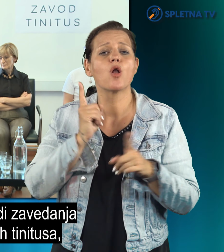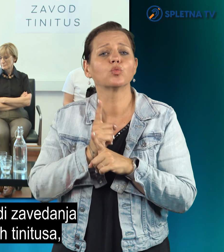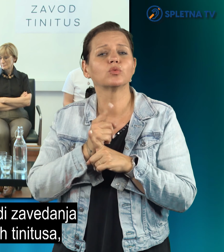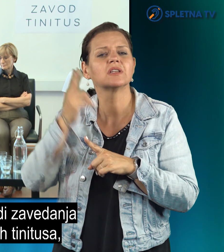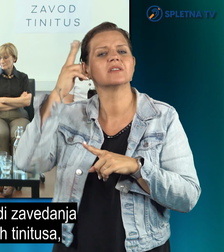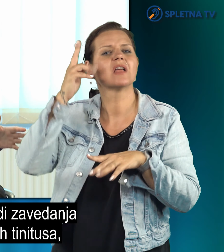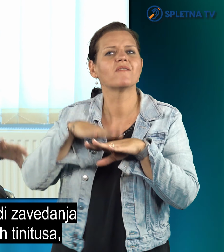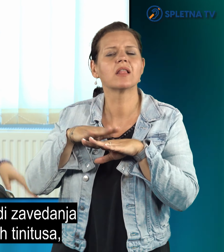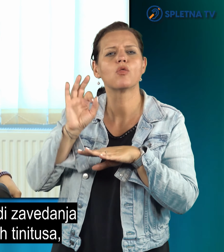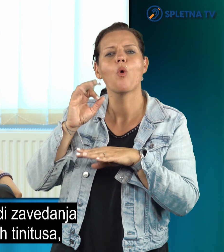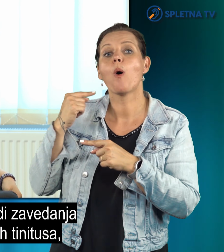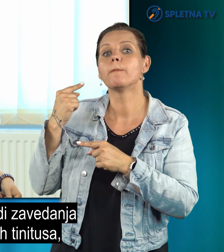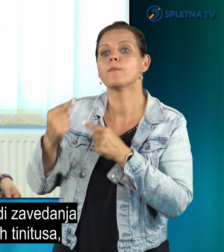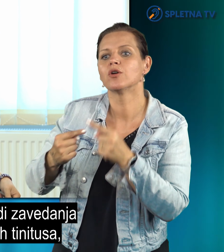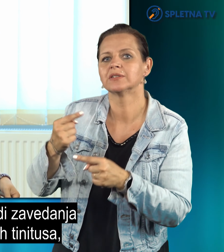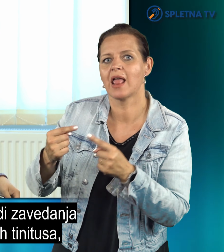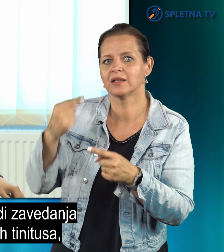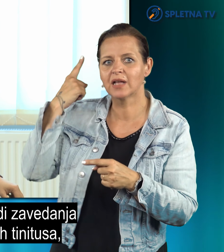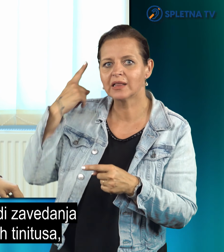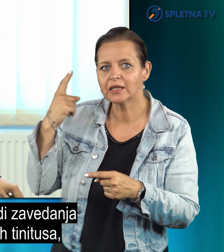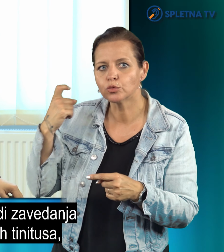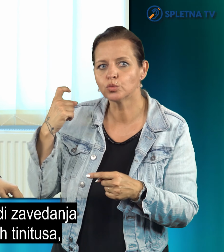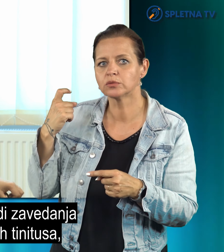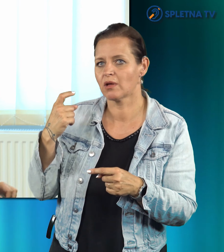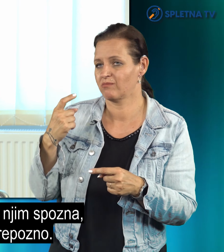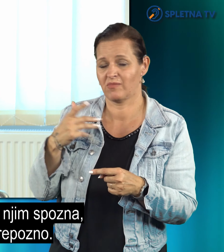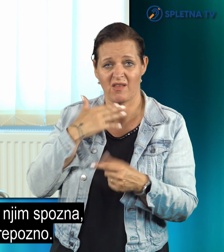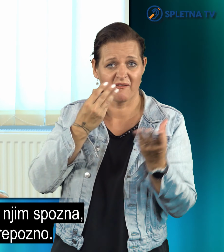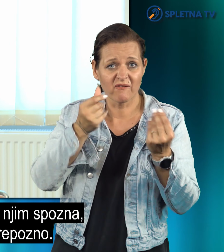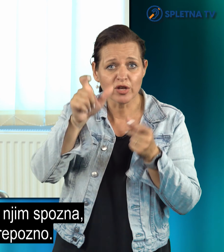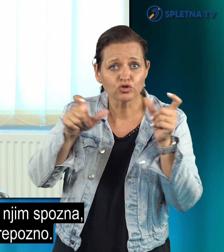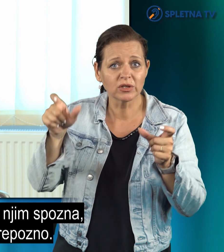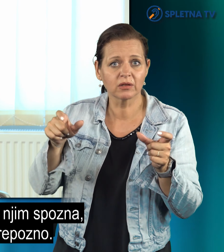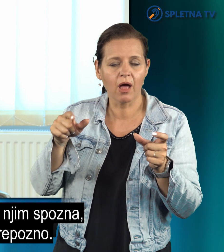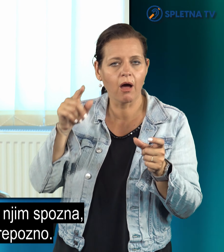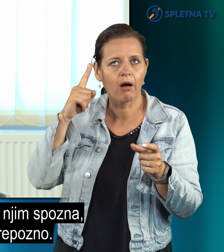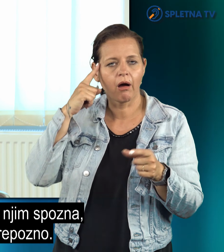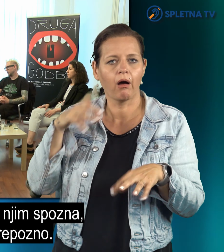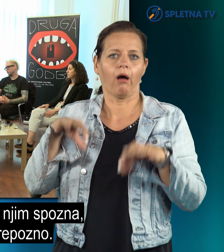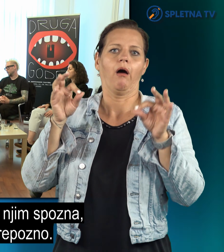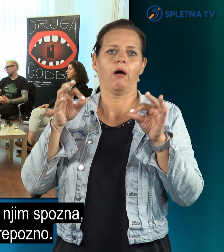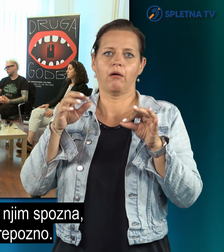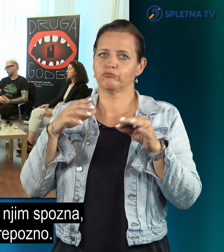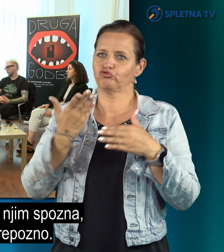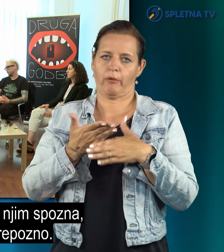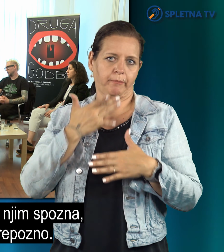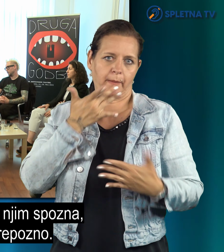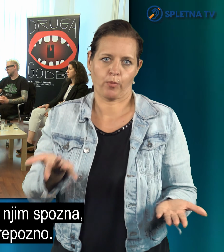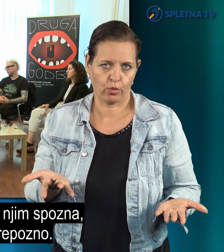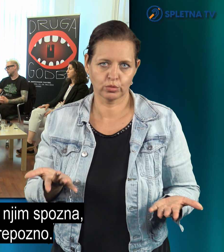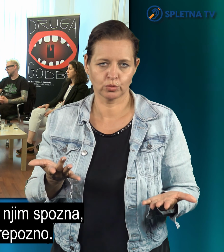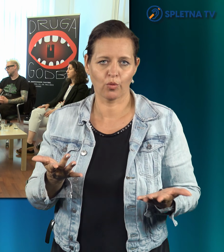Premalo je tudi zavedanje o posledicah tinitusa, saj se večina z njim spozna, ko je že prepozno.